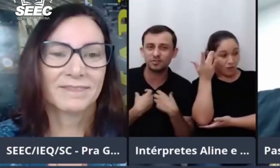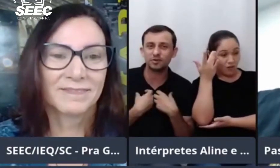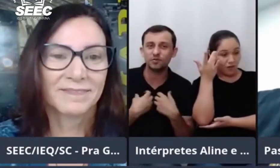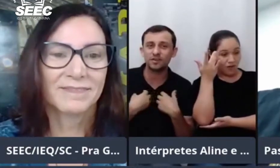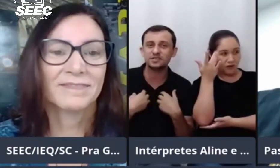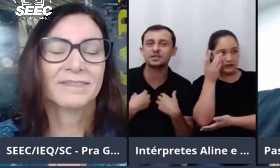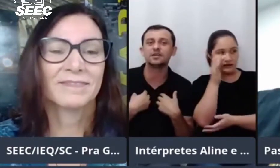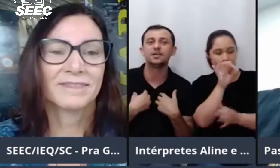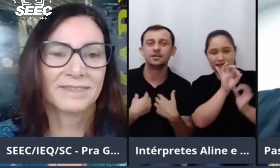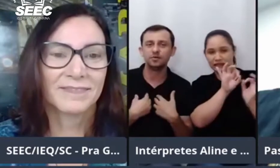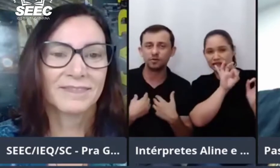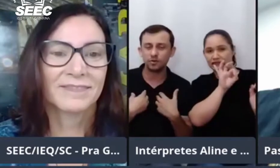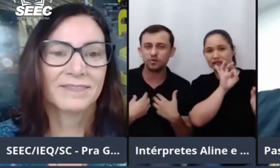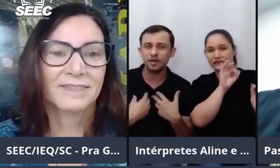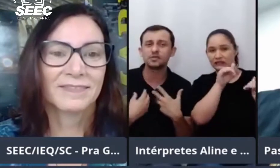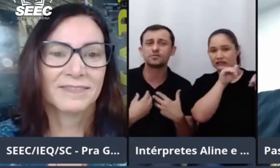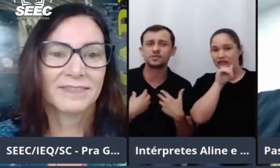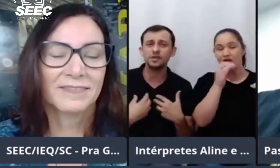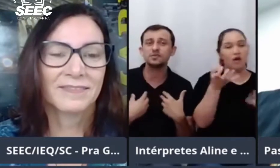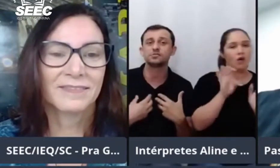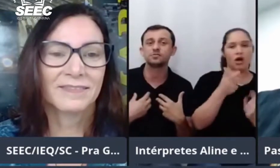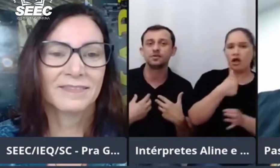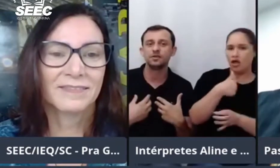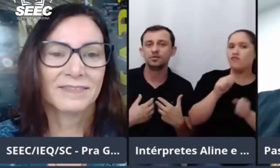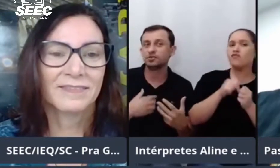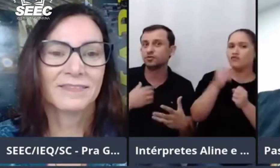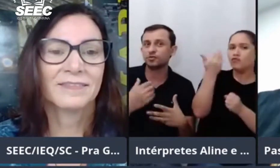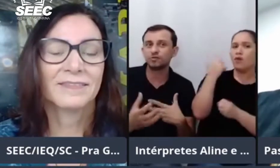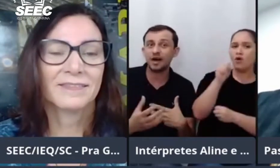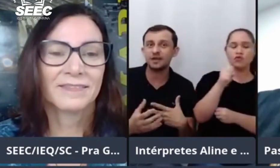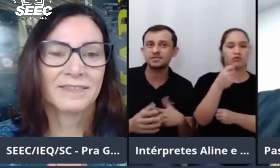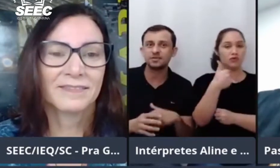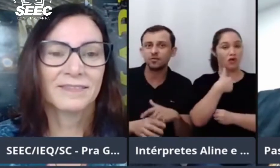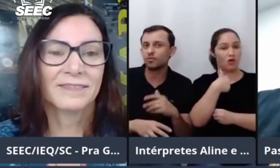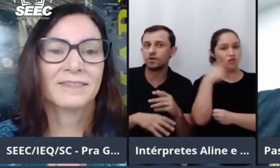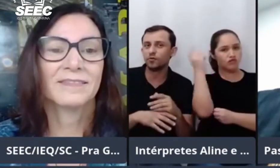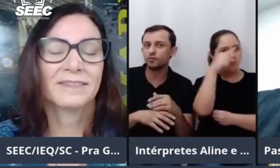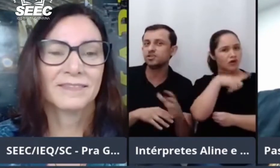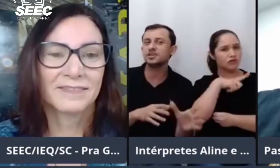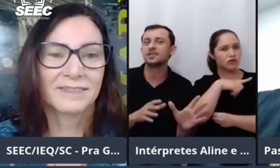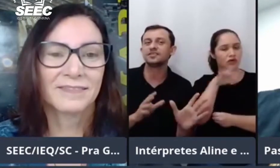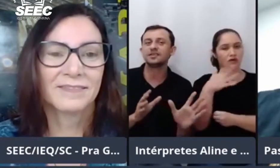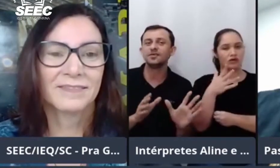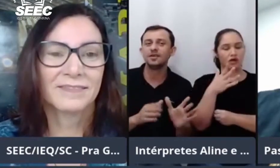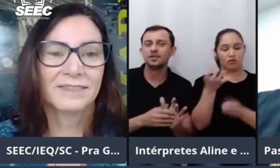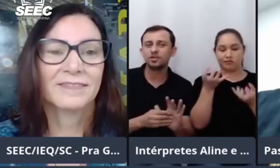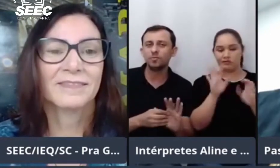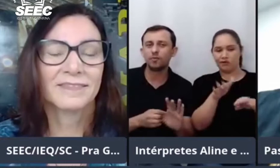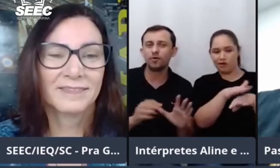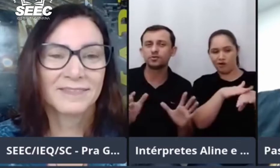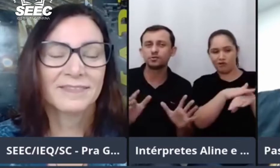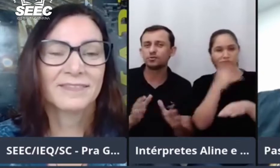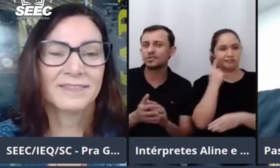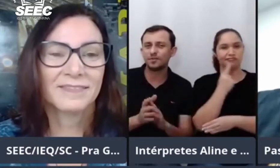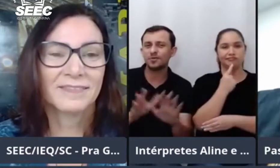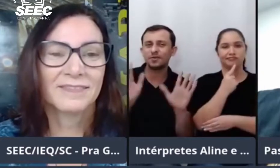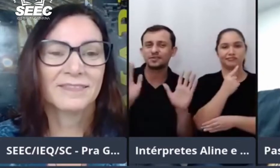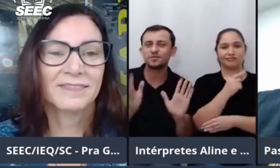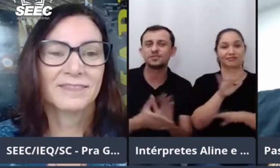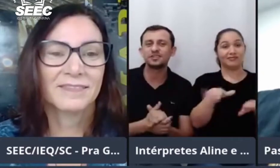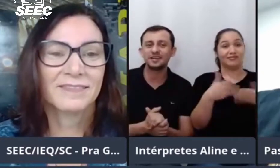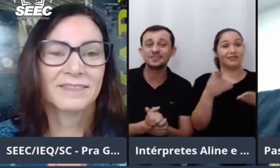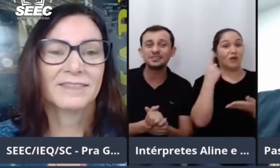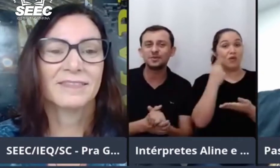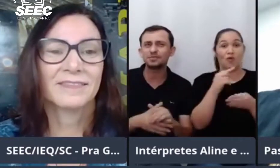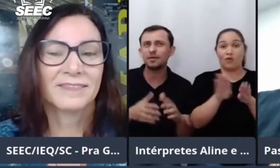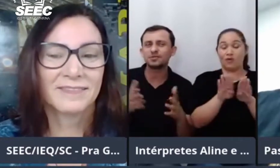forma como eu fazia. Eu reconheço, eu fazia isso. Eu tinha dificuldade, então eu fugia, entendeu? Chega um ponto que o surdo também começa